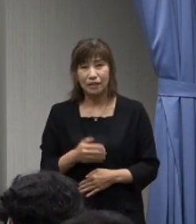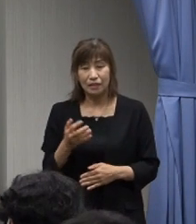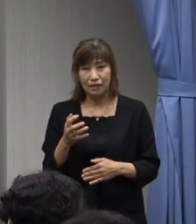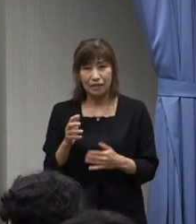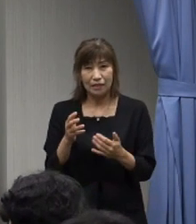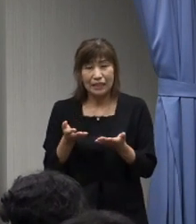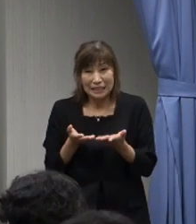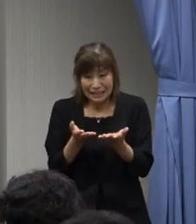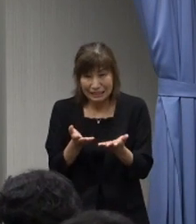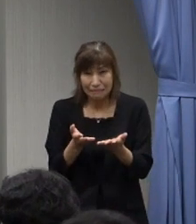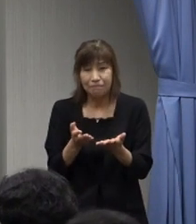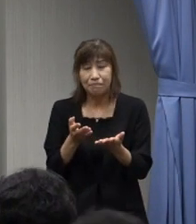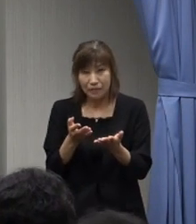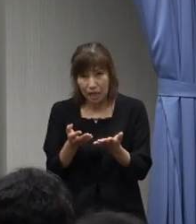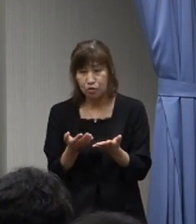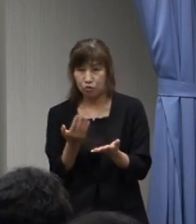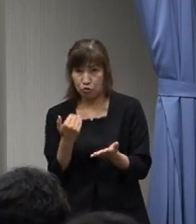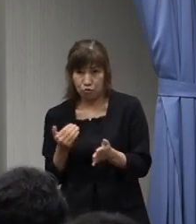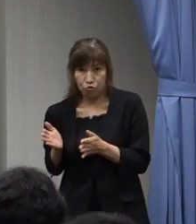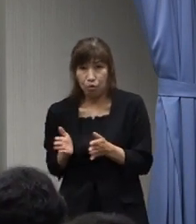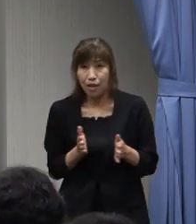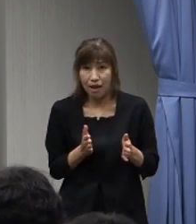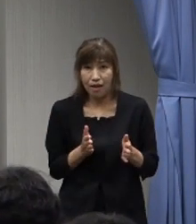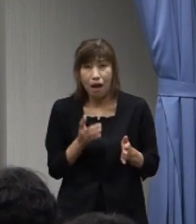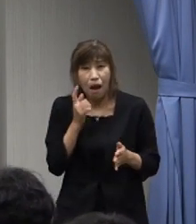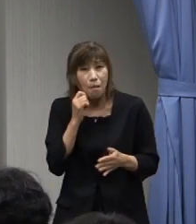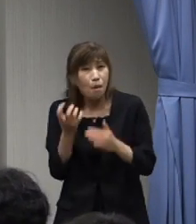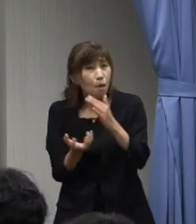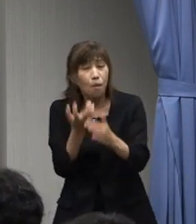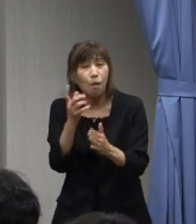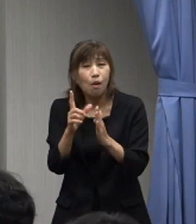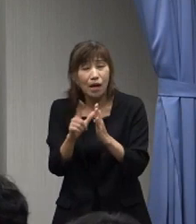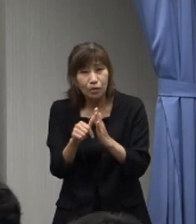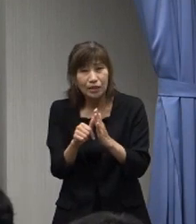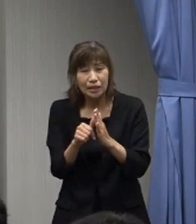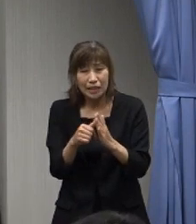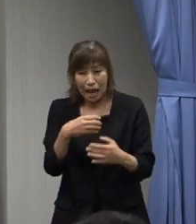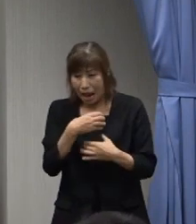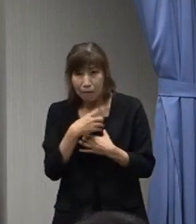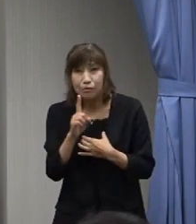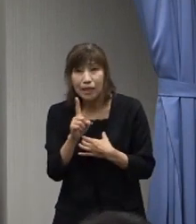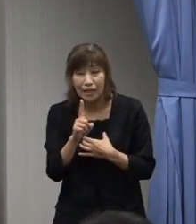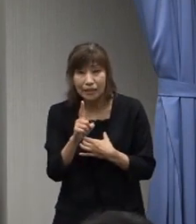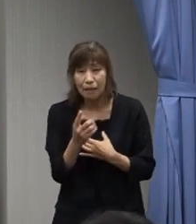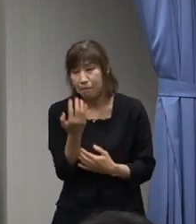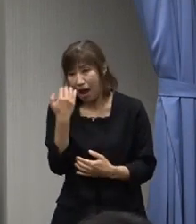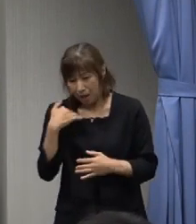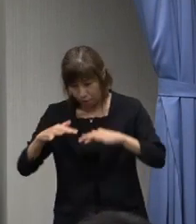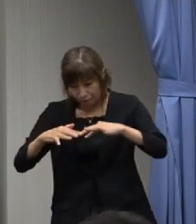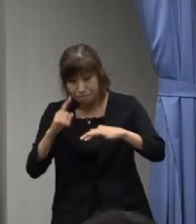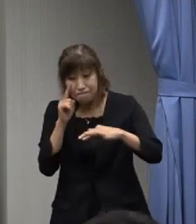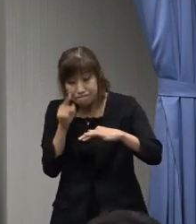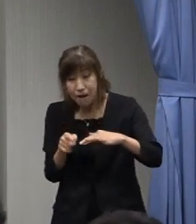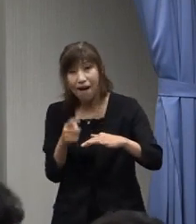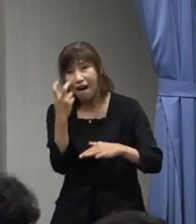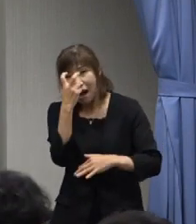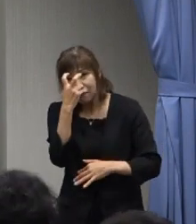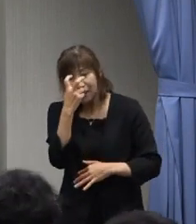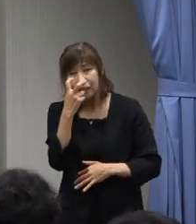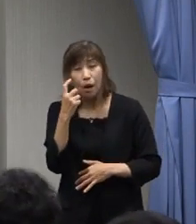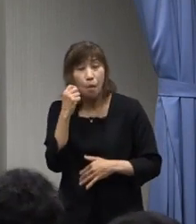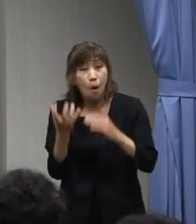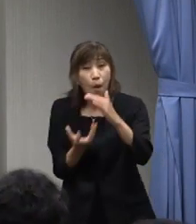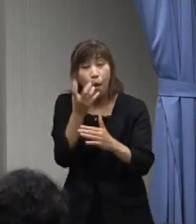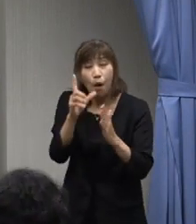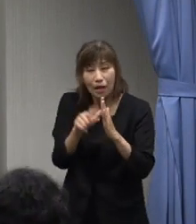して対する備え、いざという時のリスクをハザードマップで確認をして、そして地震が起きたらどう対応するのかという、ぜひシミュ